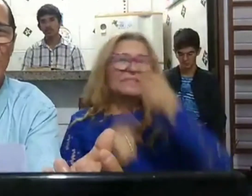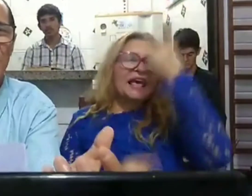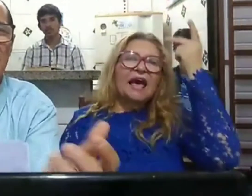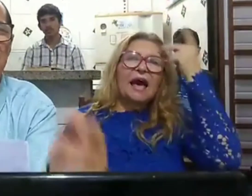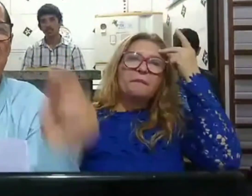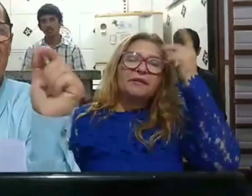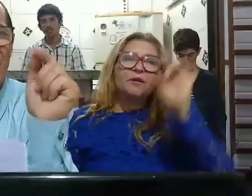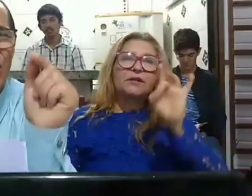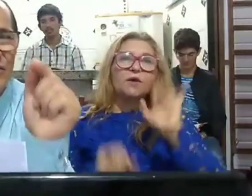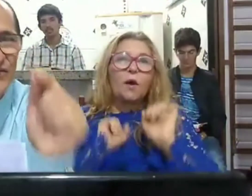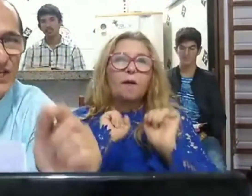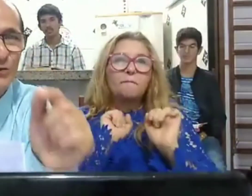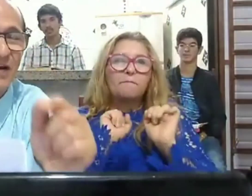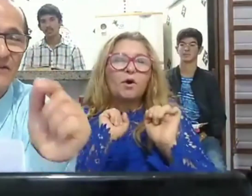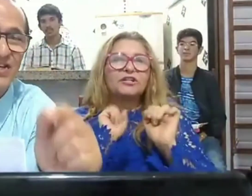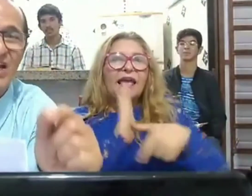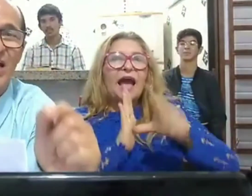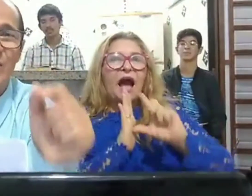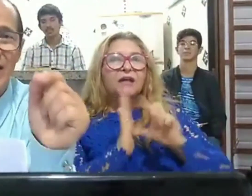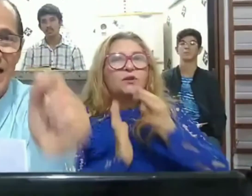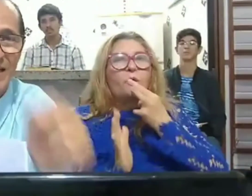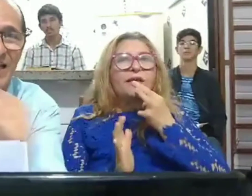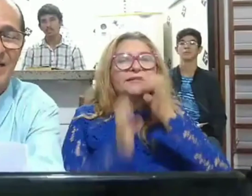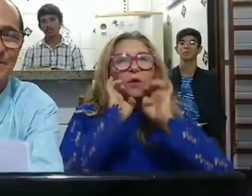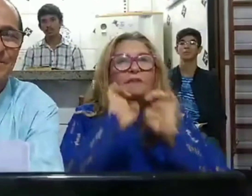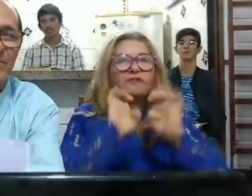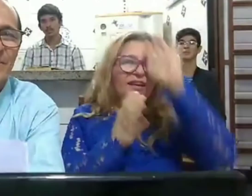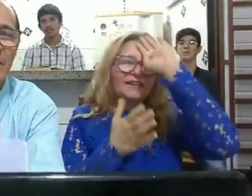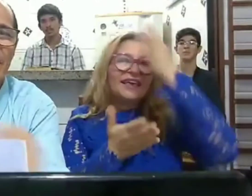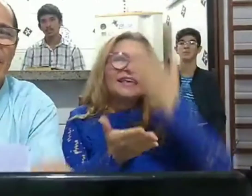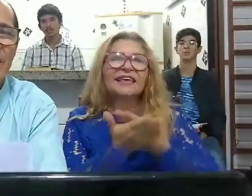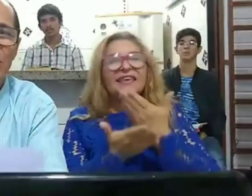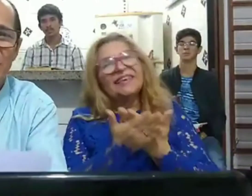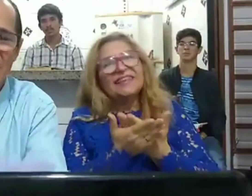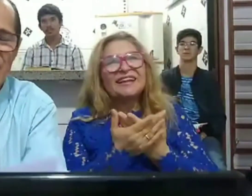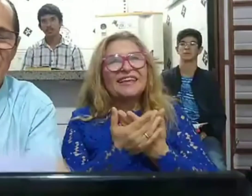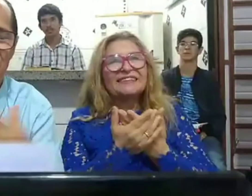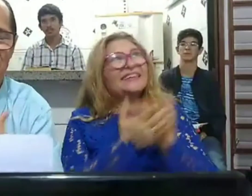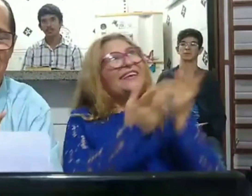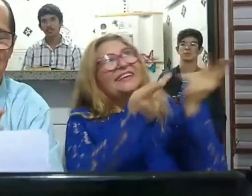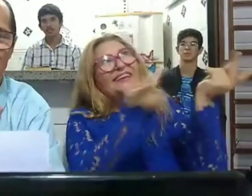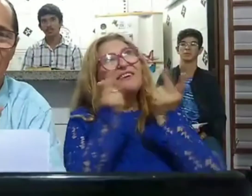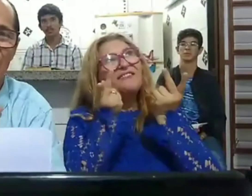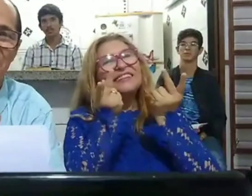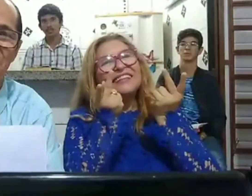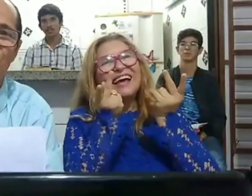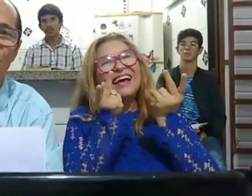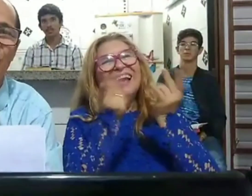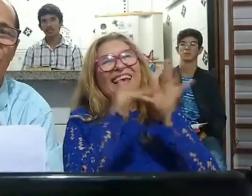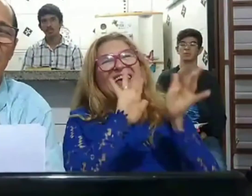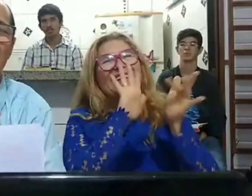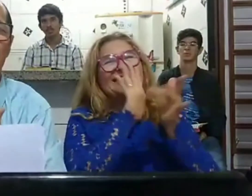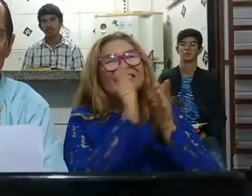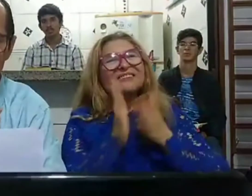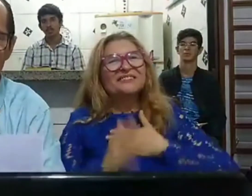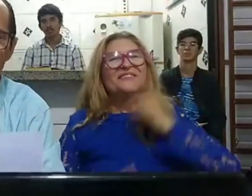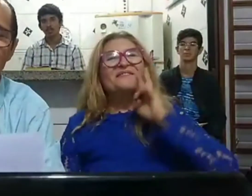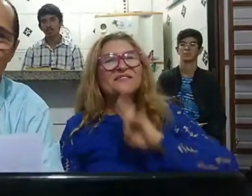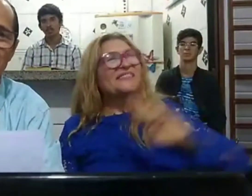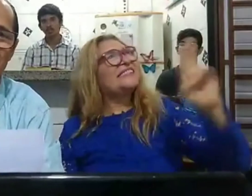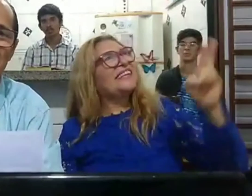condição se ela ouvir o Evangelho e crer nele, e convidar Jesus para se tornar o Senhor e